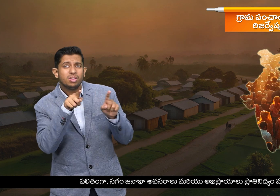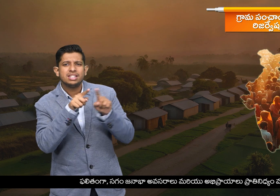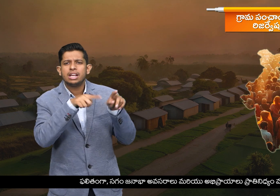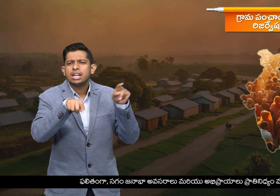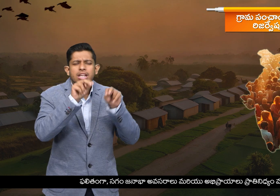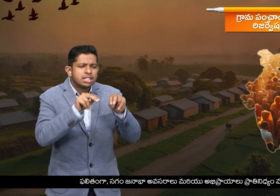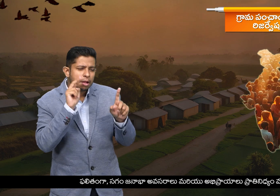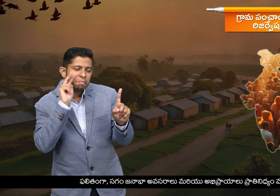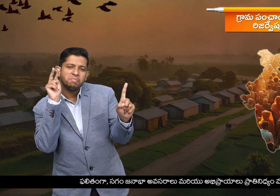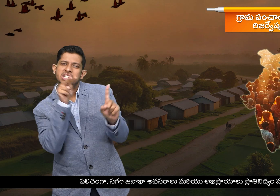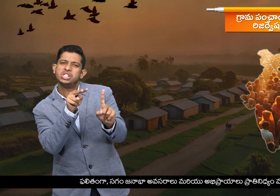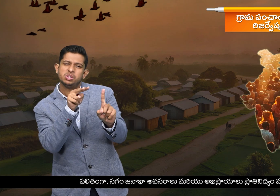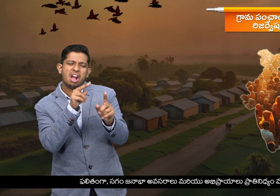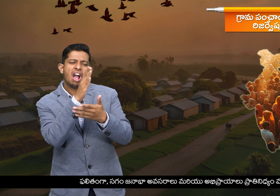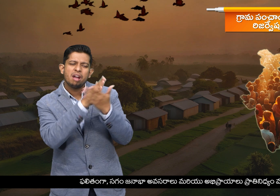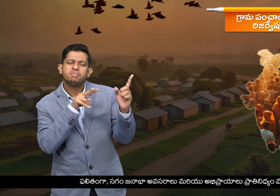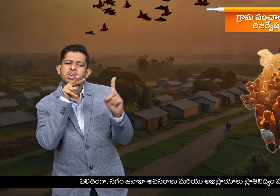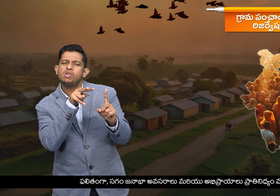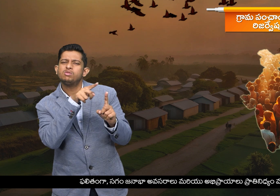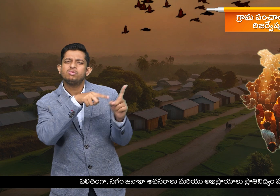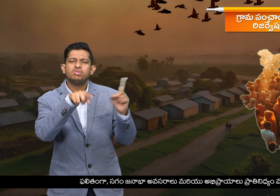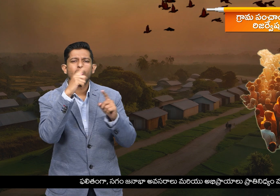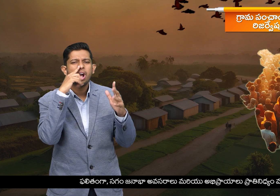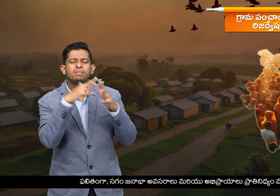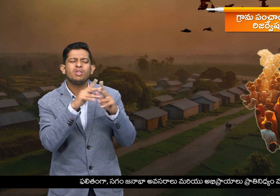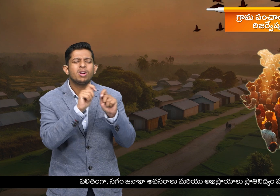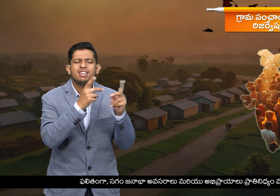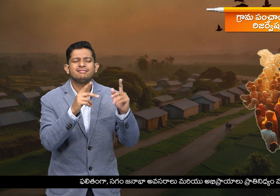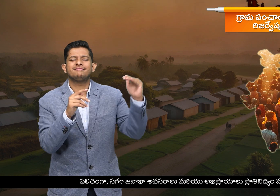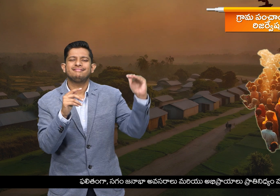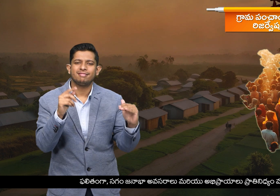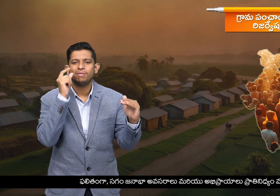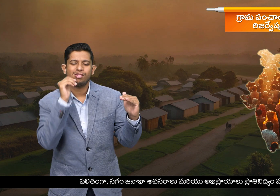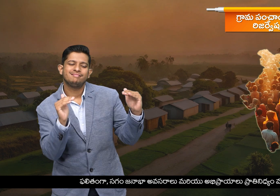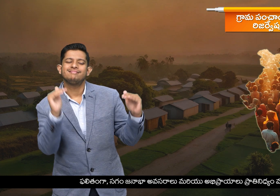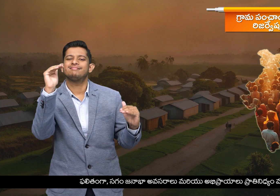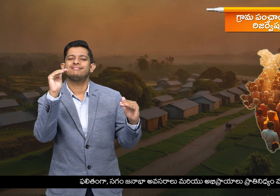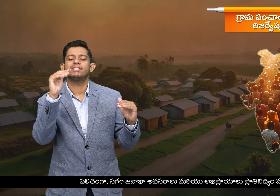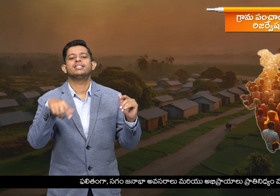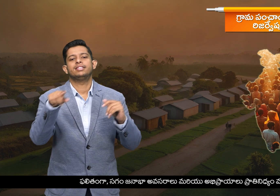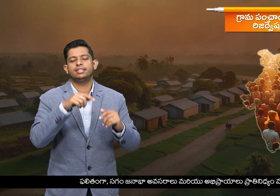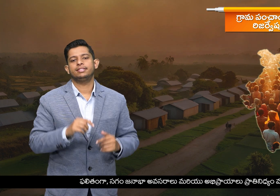ఫలితంగా సగం జనాభా అవసరాలు మరియు అభిప్రాయాలు ప్రాతినిధ్యం వహించవు.